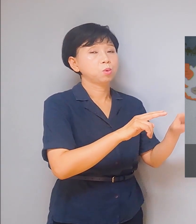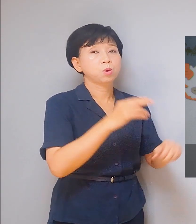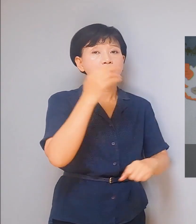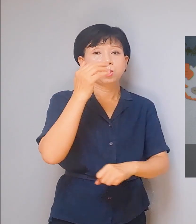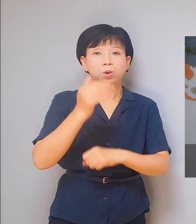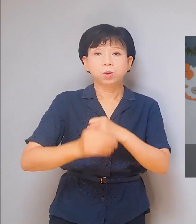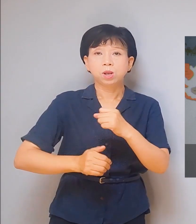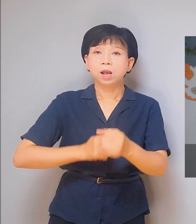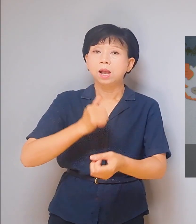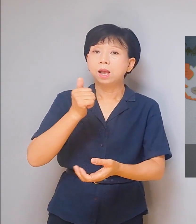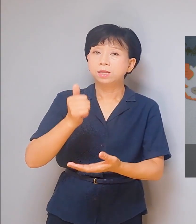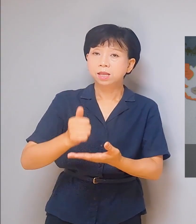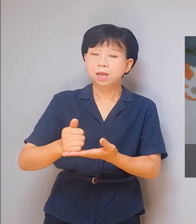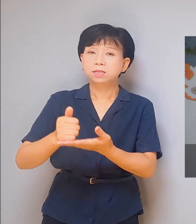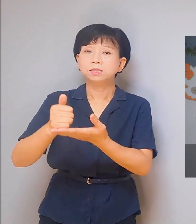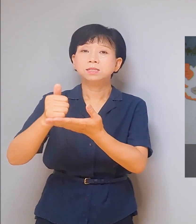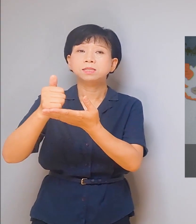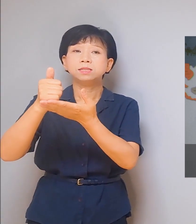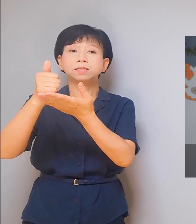바라보시고